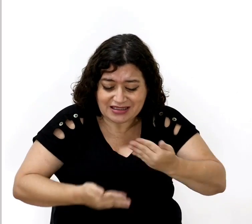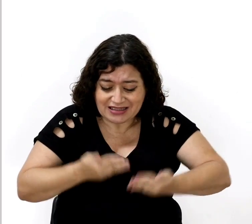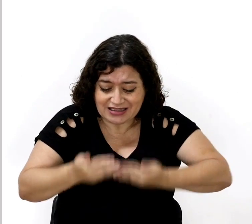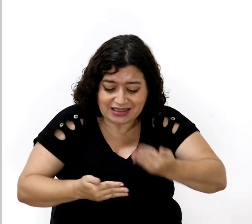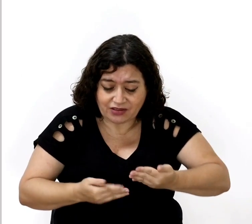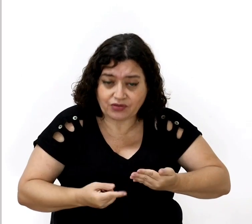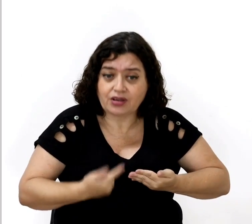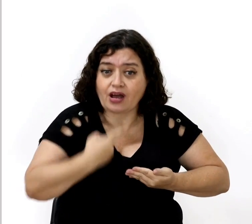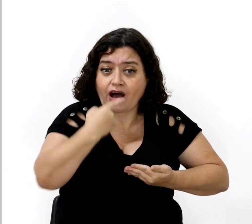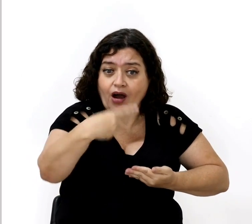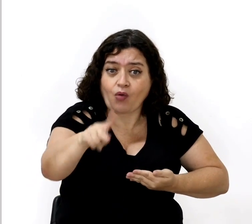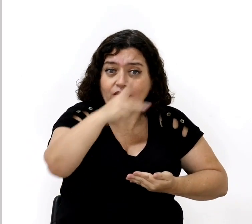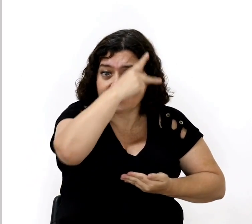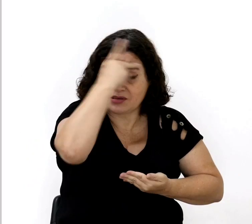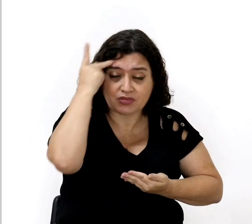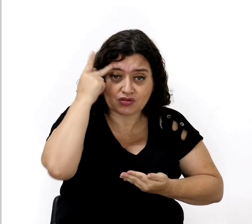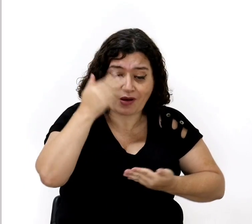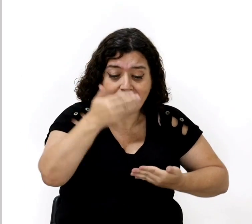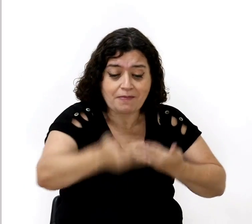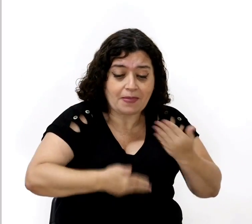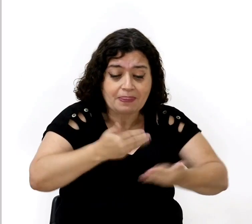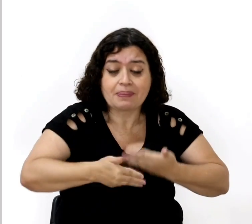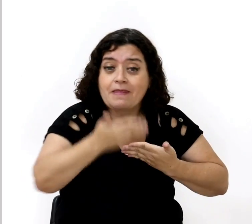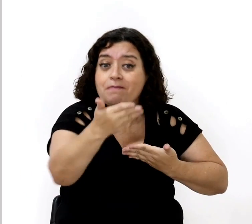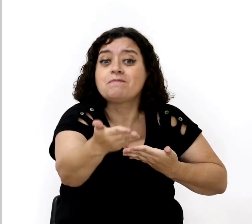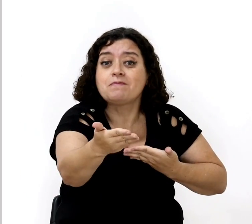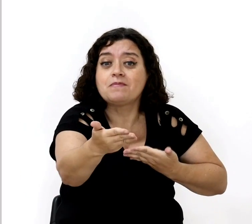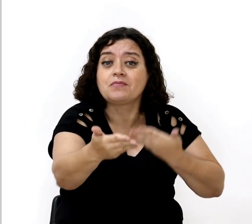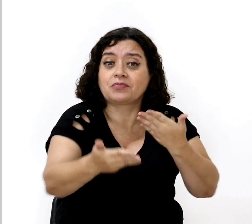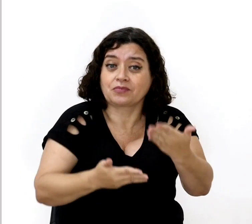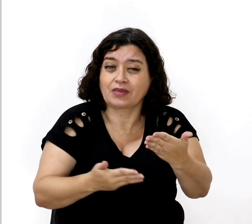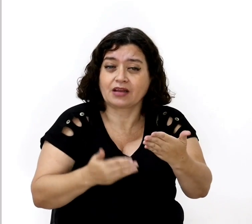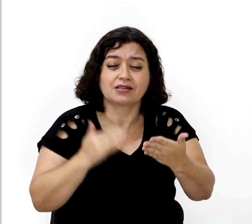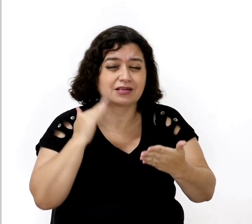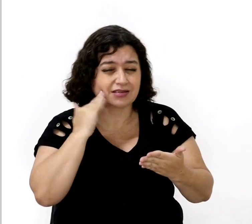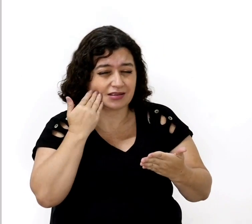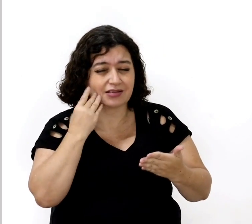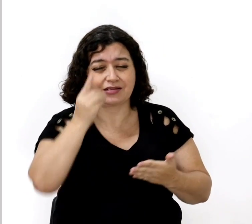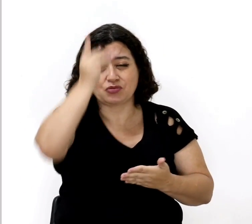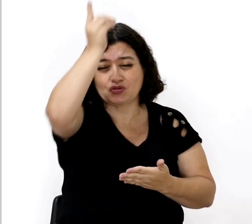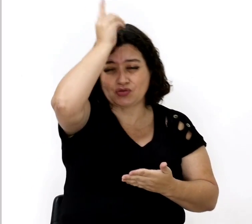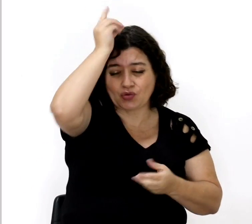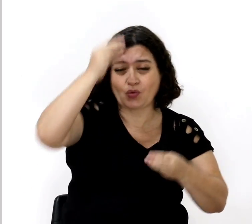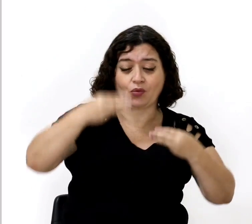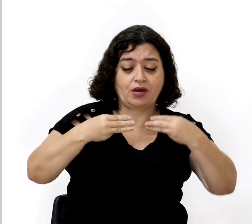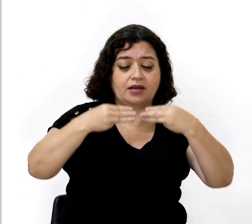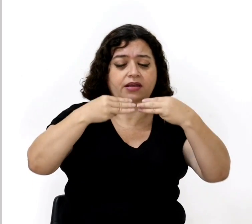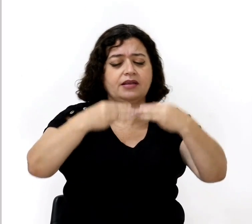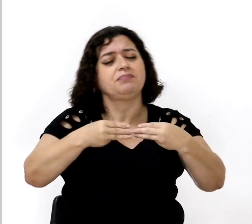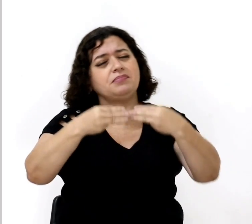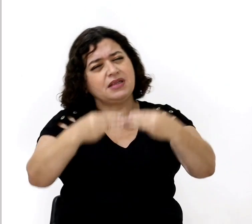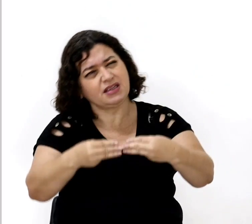outro, né? Sim. É servir ao outro. Sim. Nesse sentido, então, entendemos o que é dom. Ministério seria